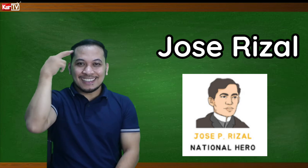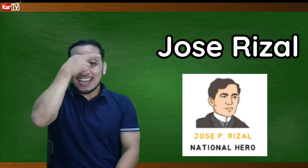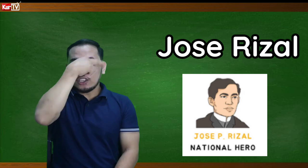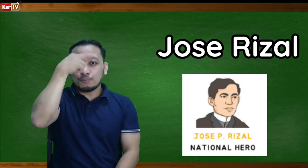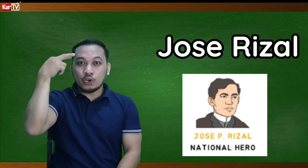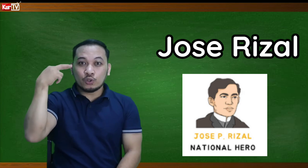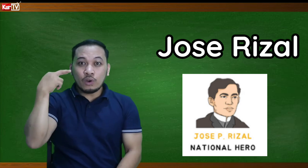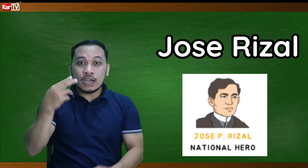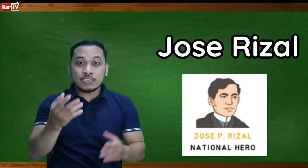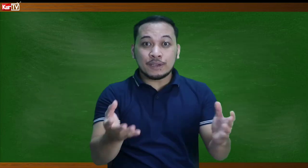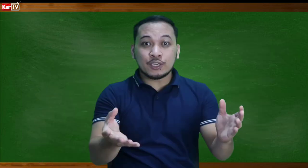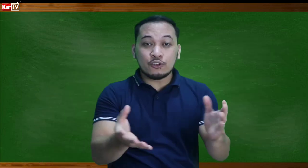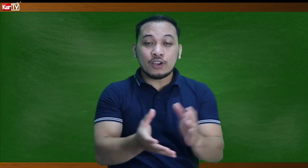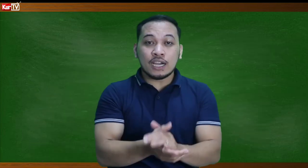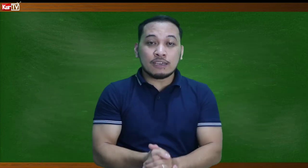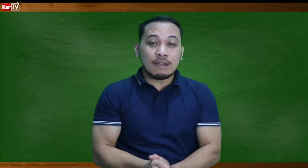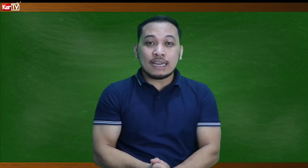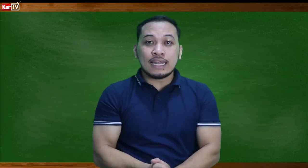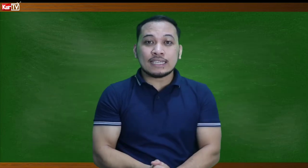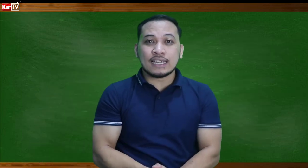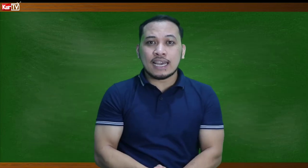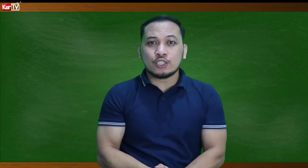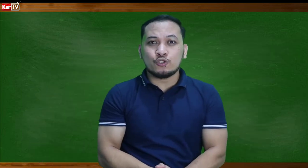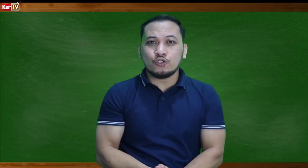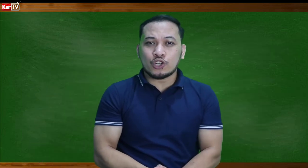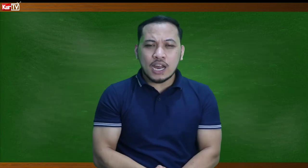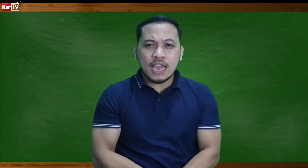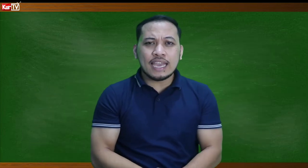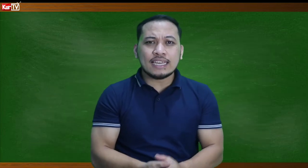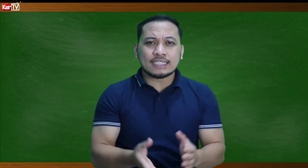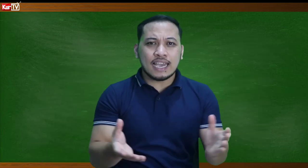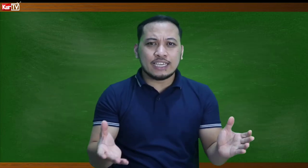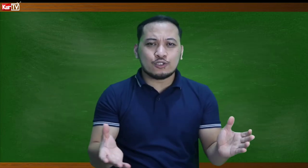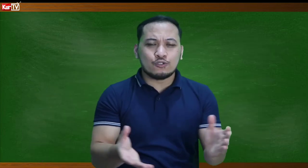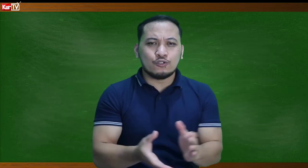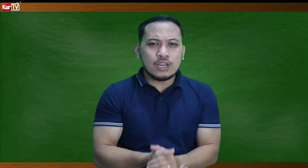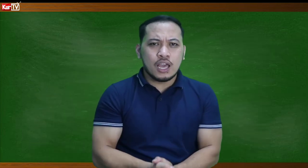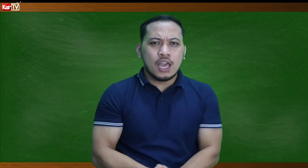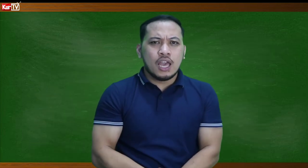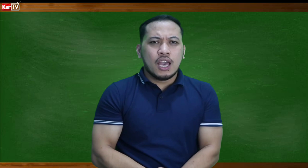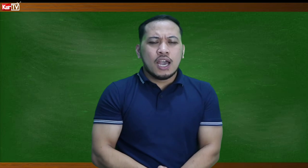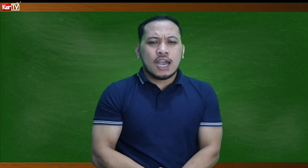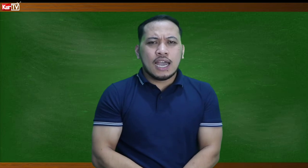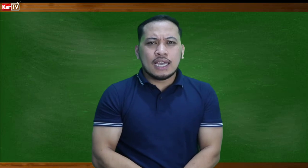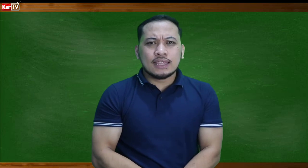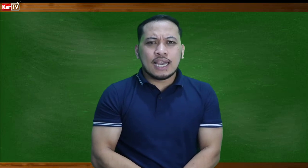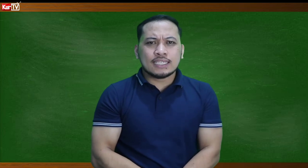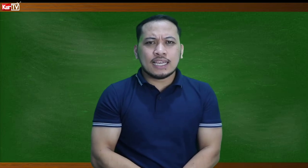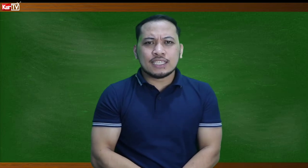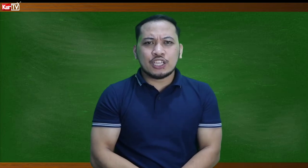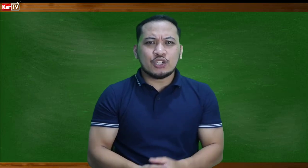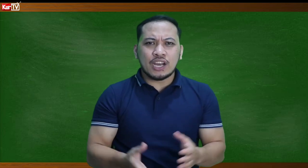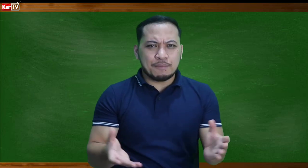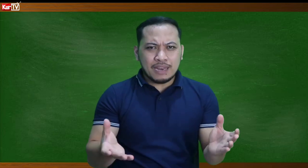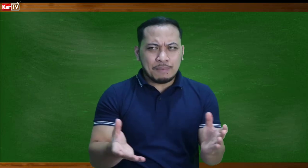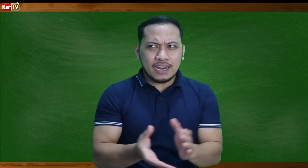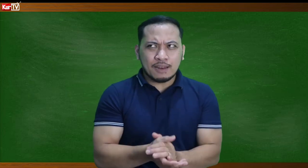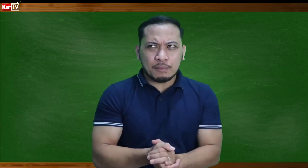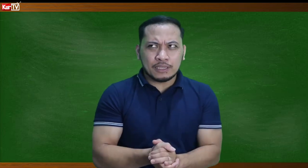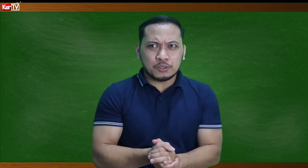Tandaan nyo po ito, especially yung ating mga nasa junior high, nasa high school, at nasa senior high. Pinapag-aralan pa ba ito sa